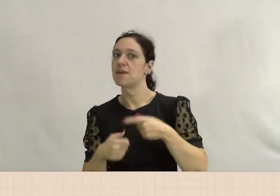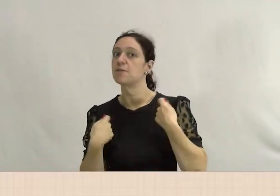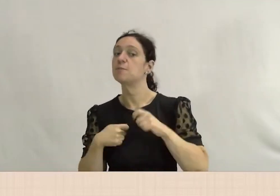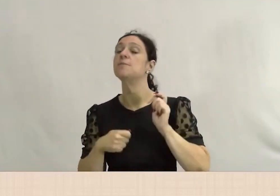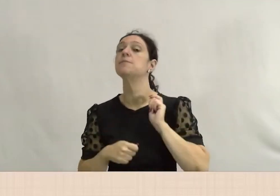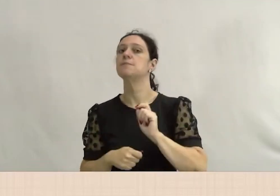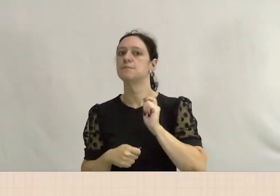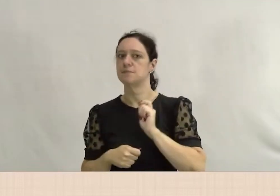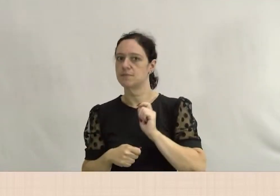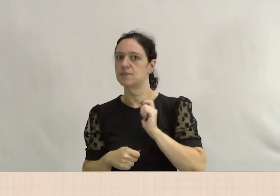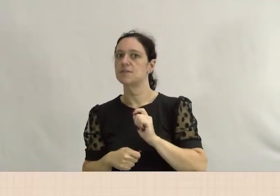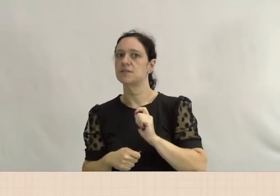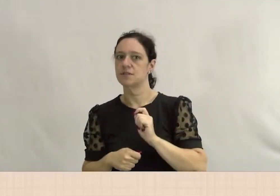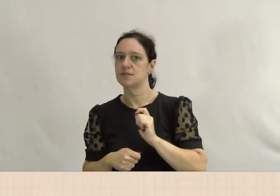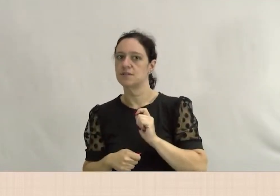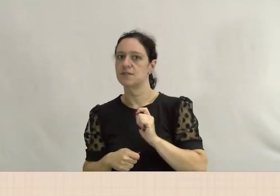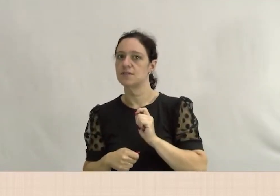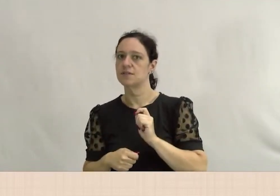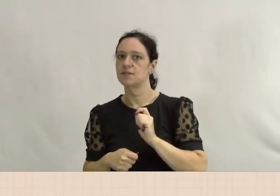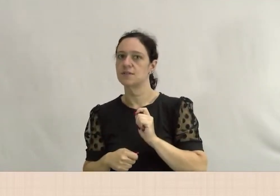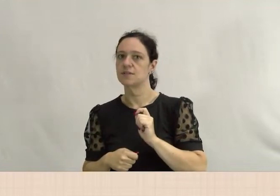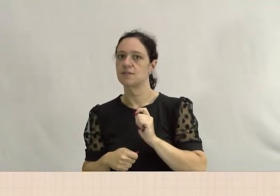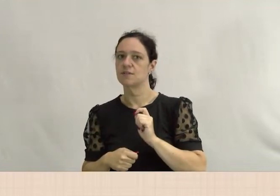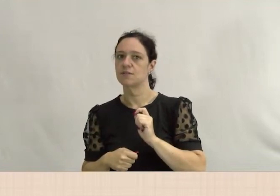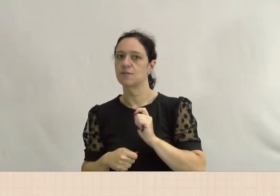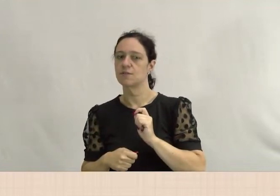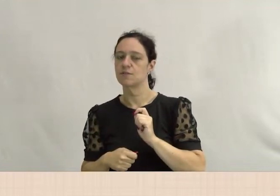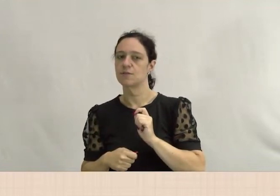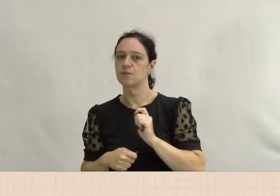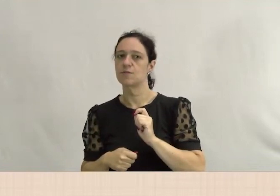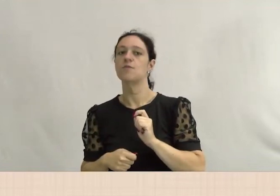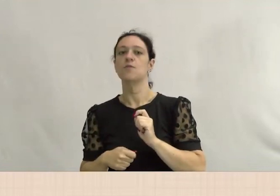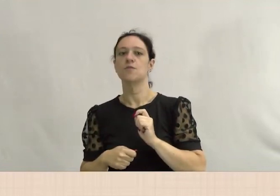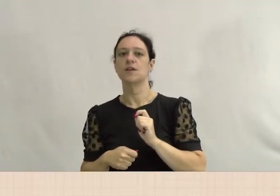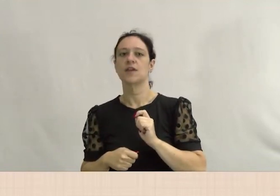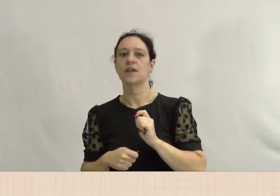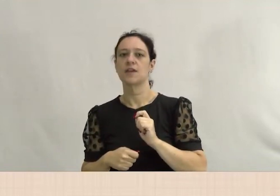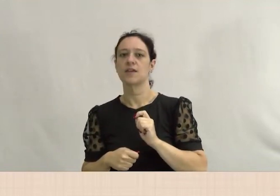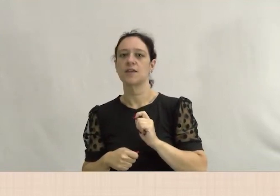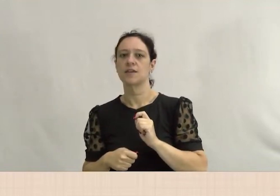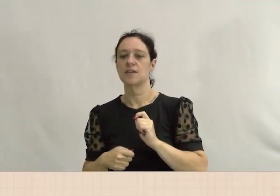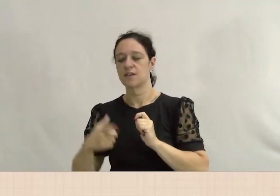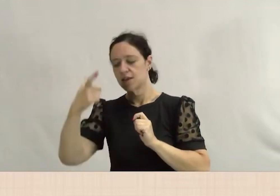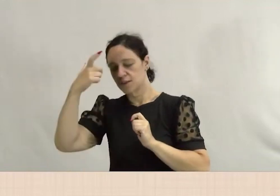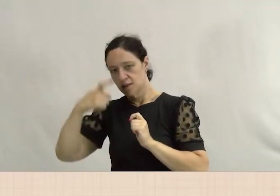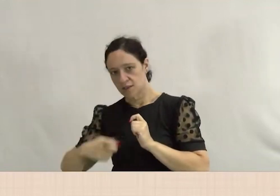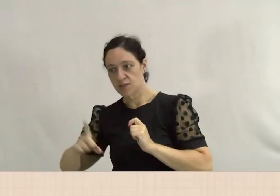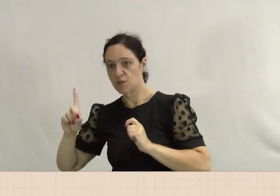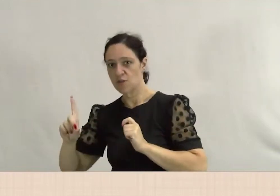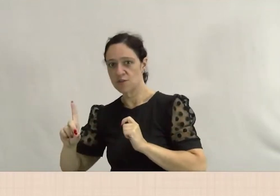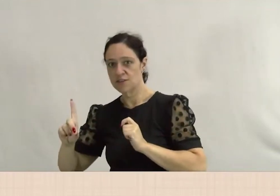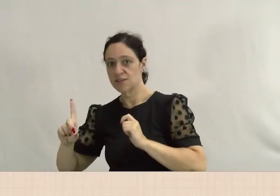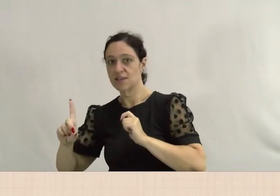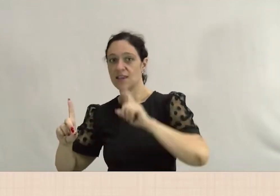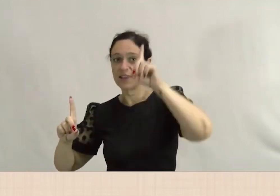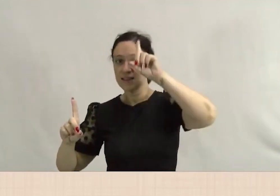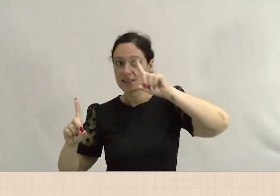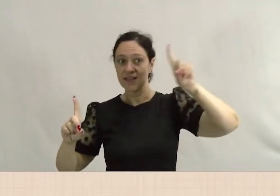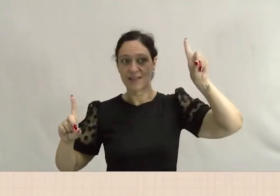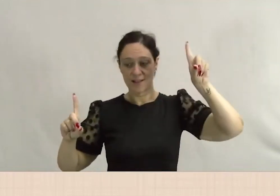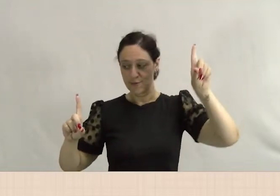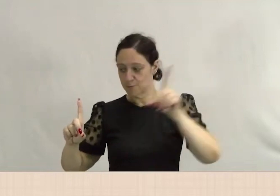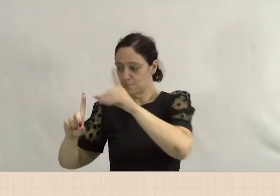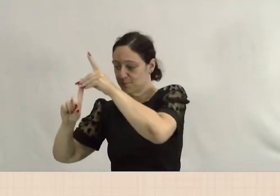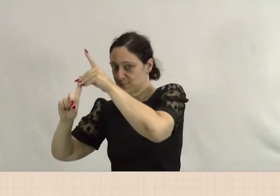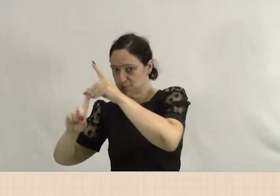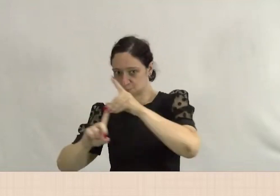para a transferência de domínio, para Deus poder trabalhar no homem, é a redenção.